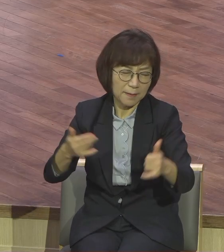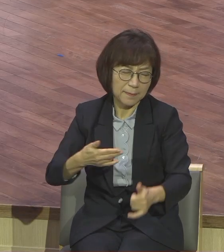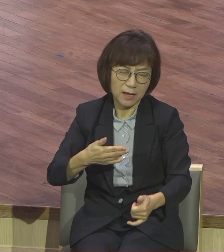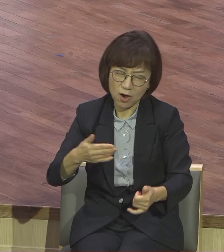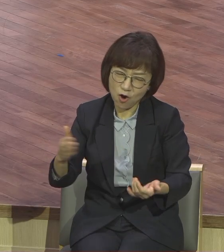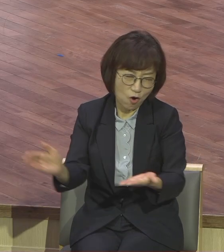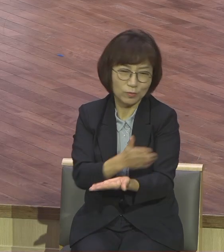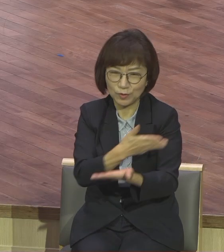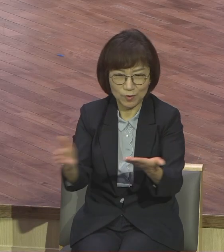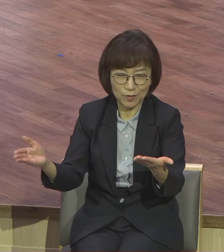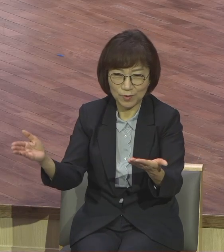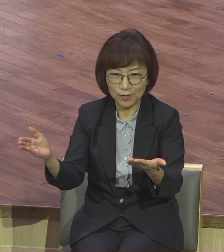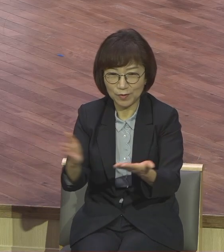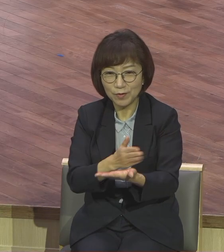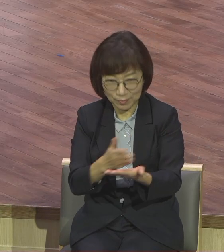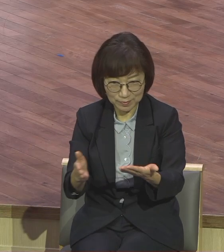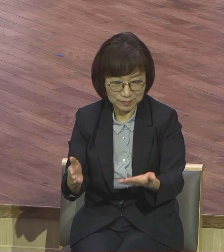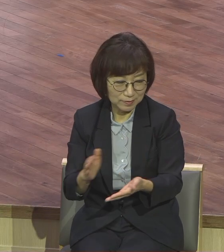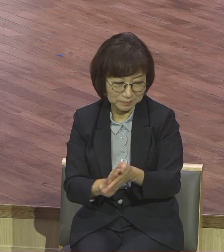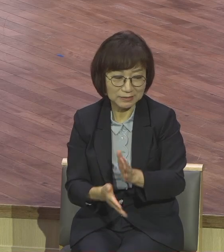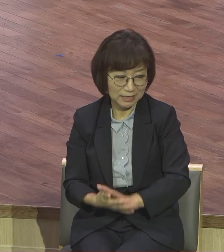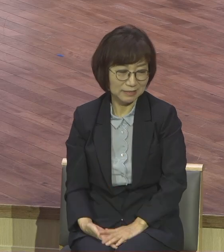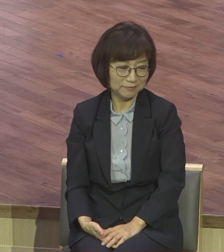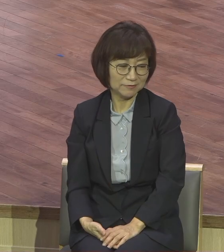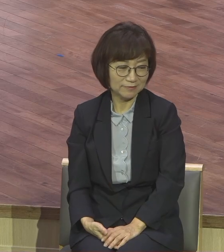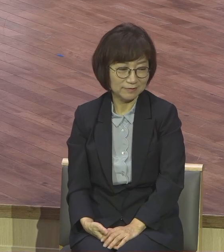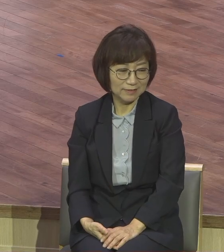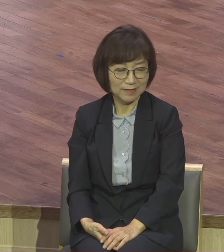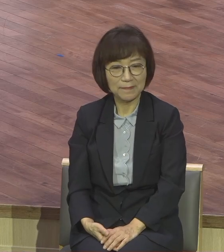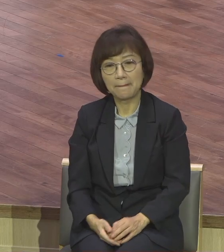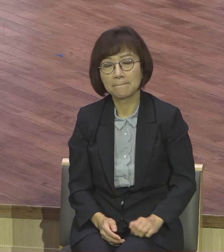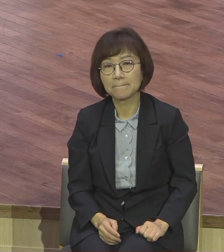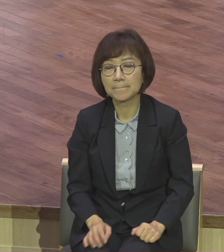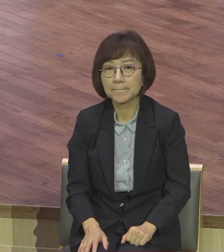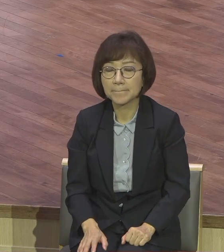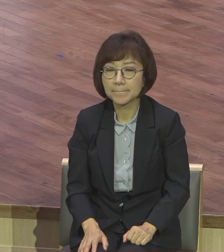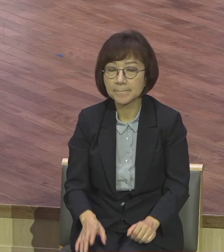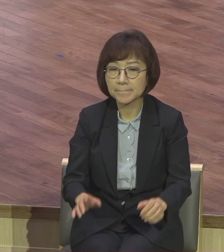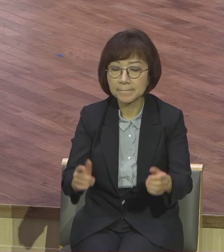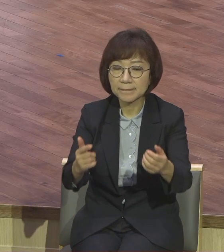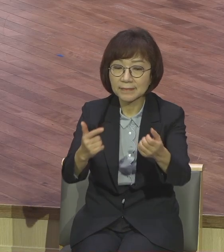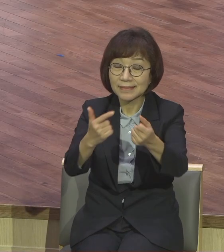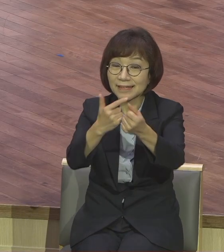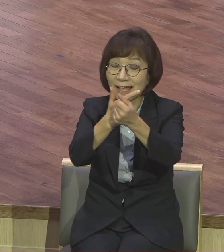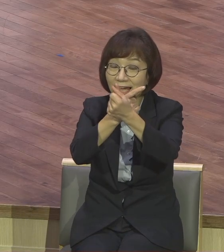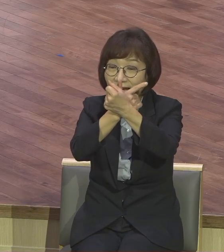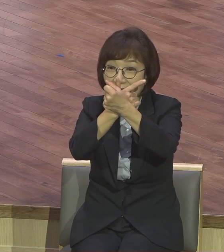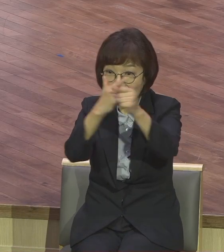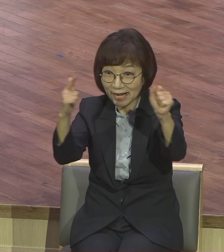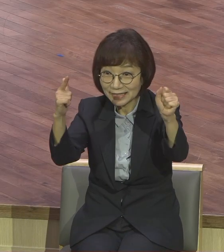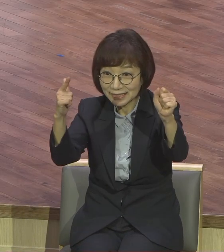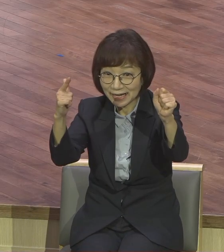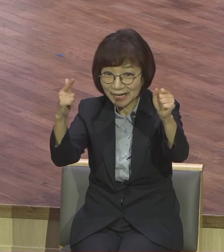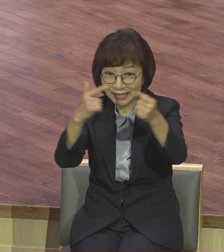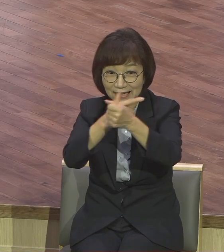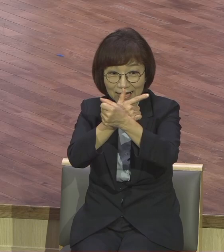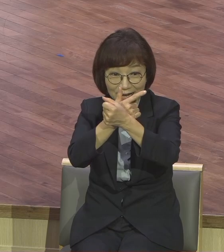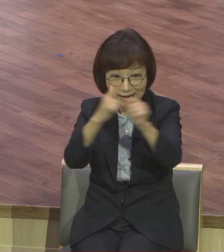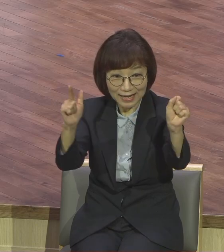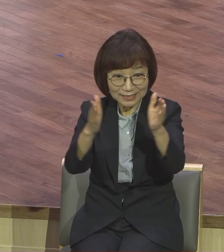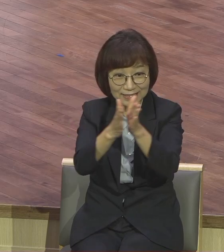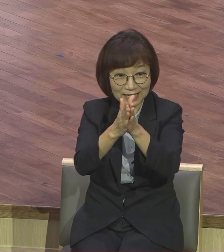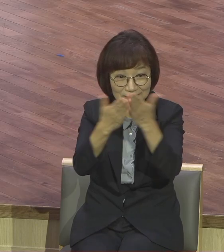육체가 없느니라. 이 말씀은요 갈라디아 전체에서